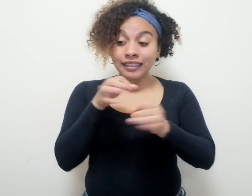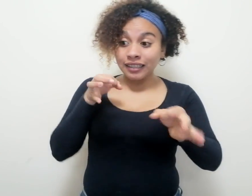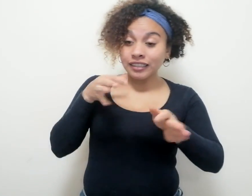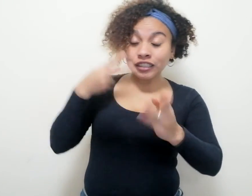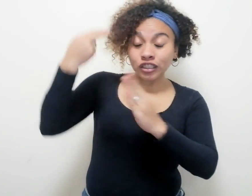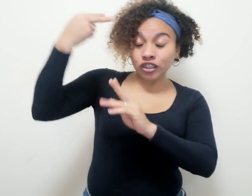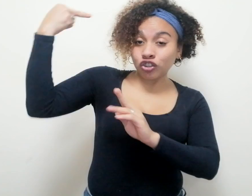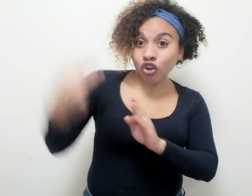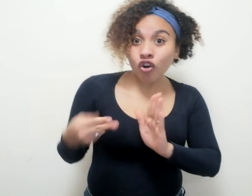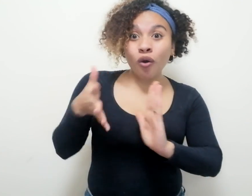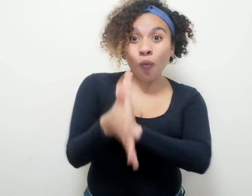los